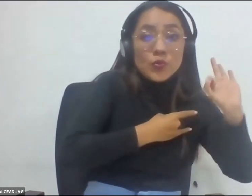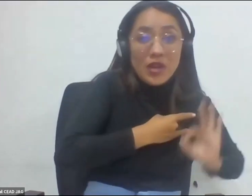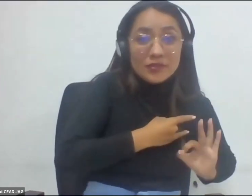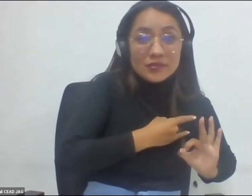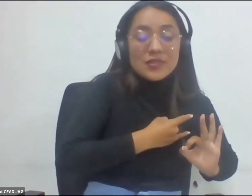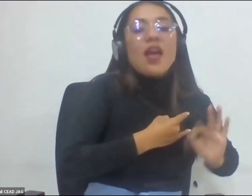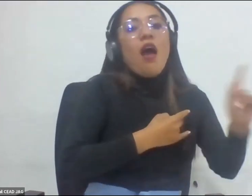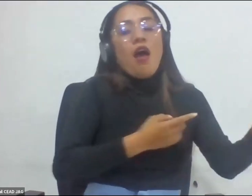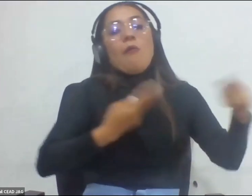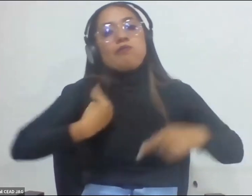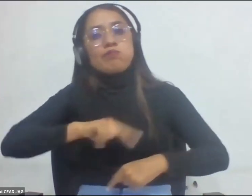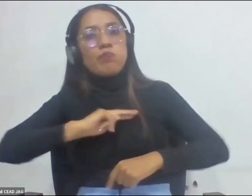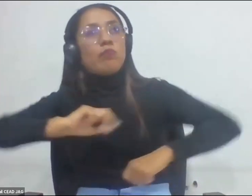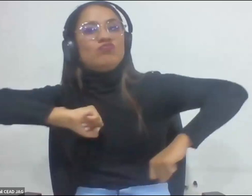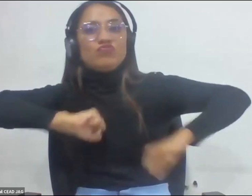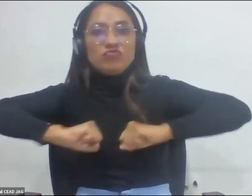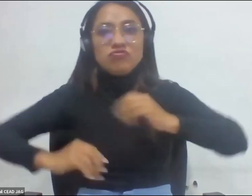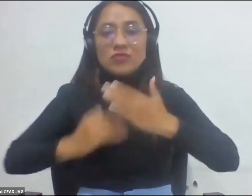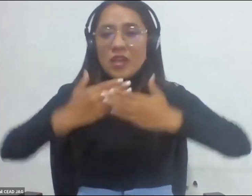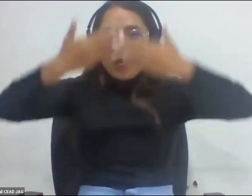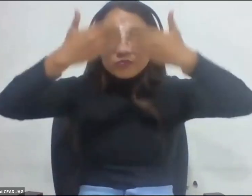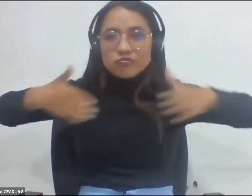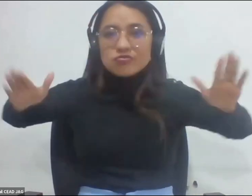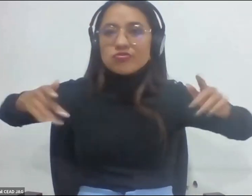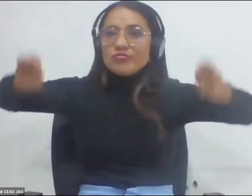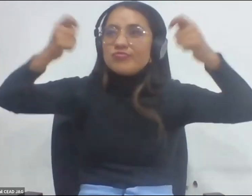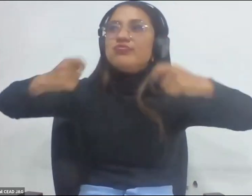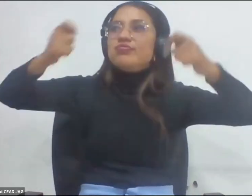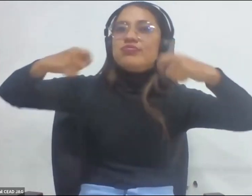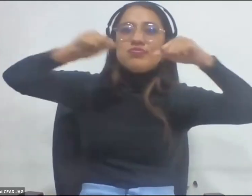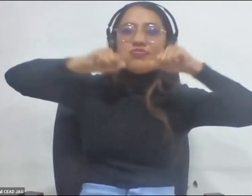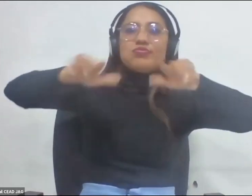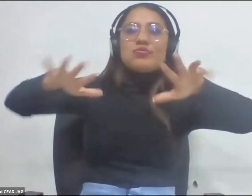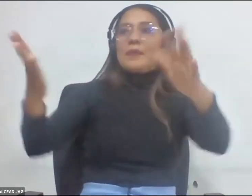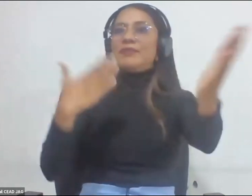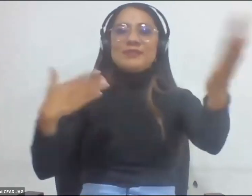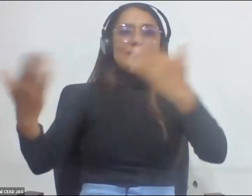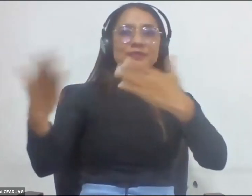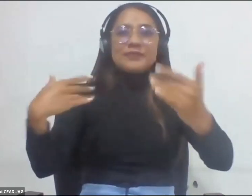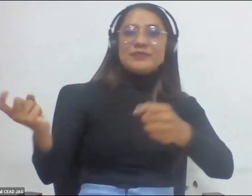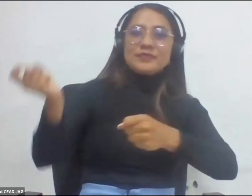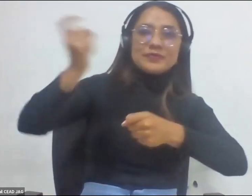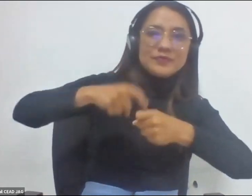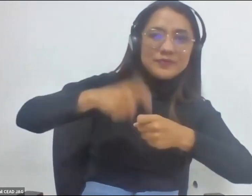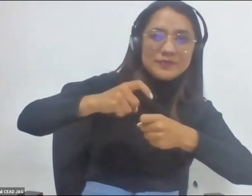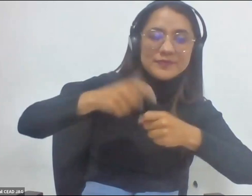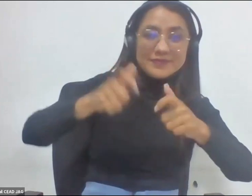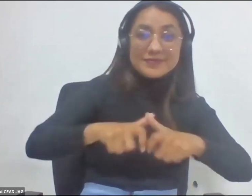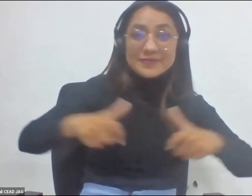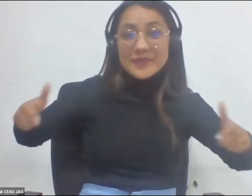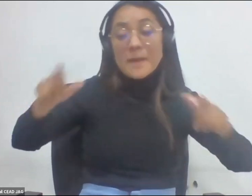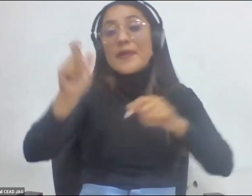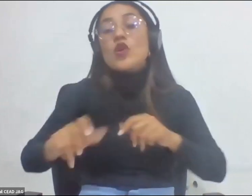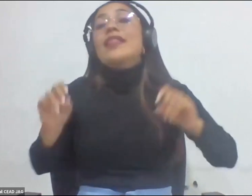nosotros hacemos nuestra apertura de convocatoria para la inscripción de los potenciales beneficiarios a